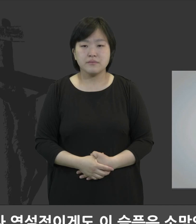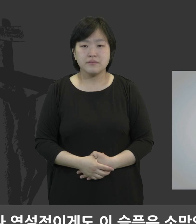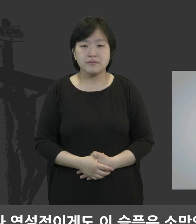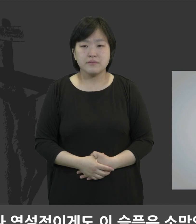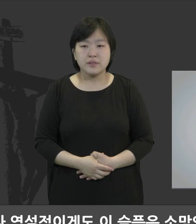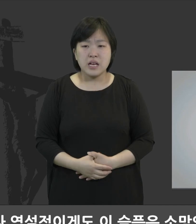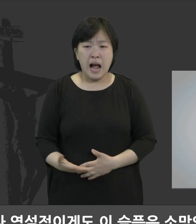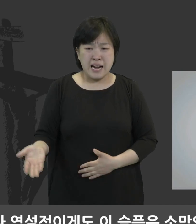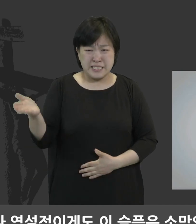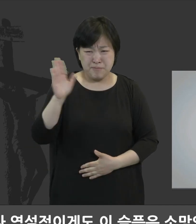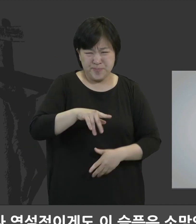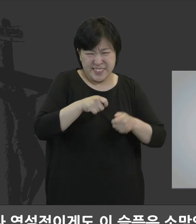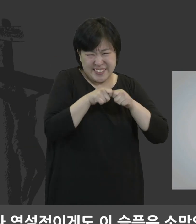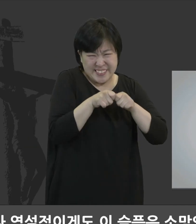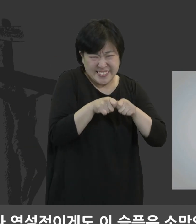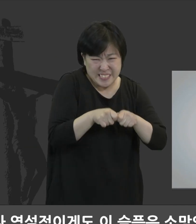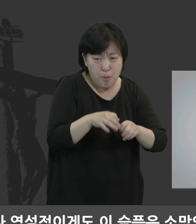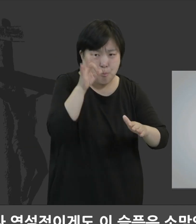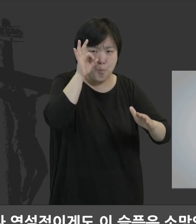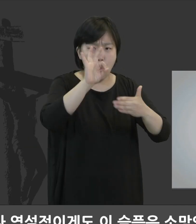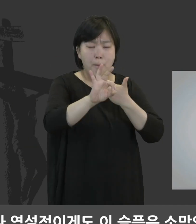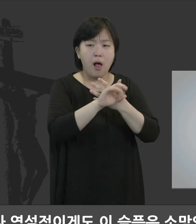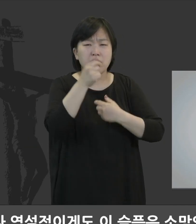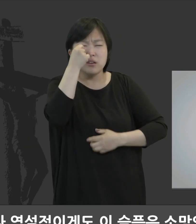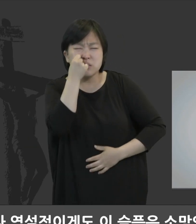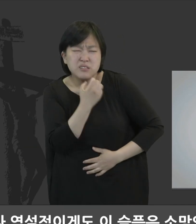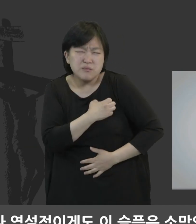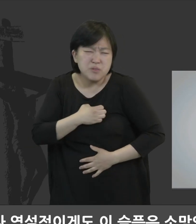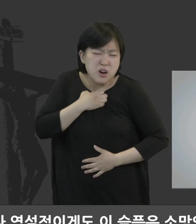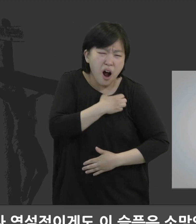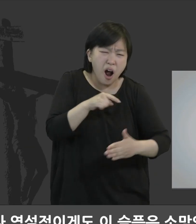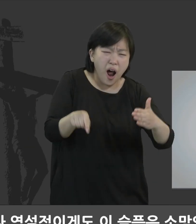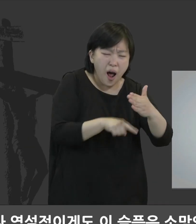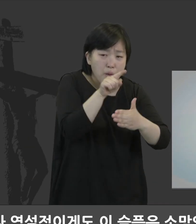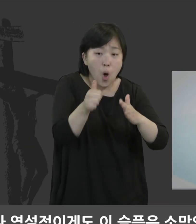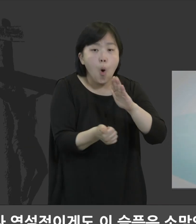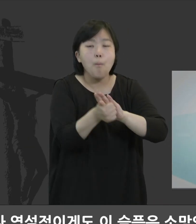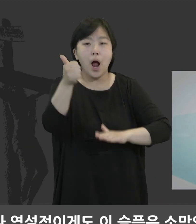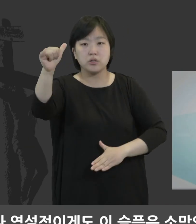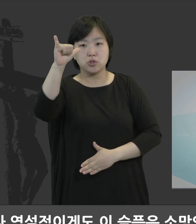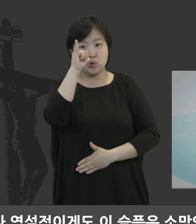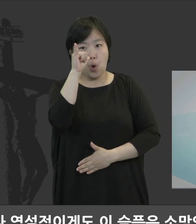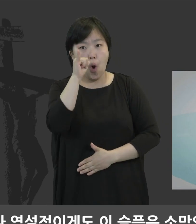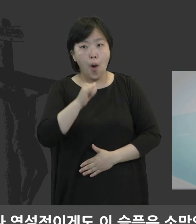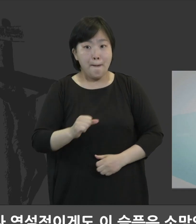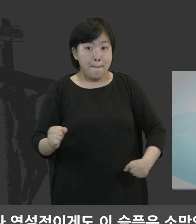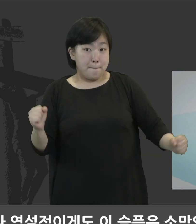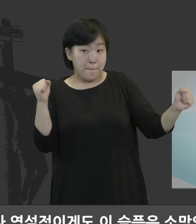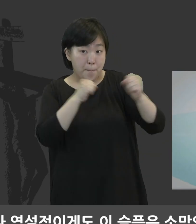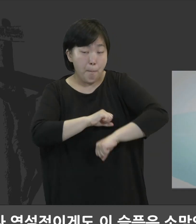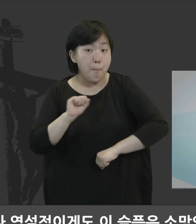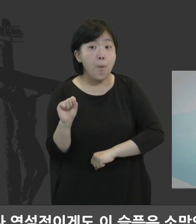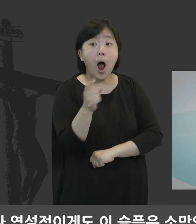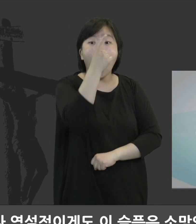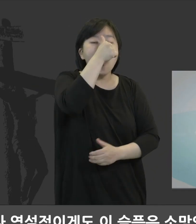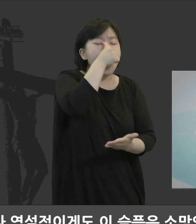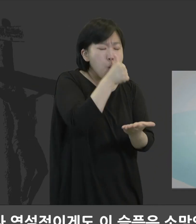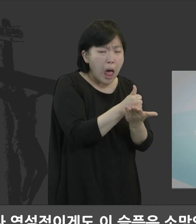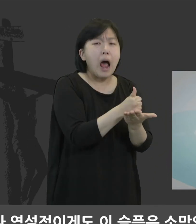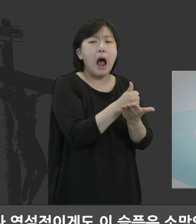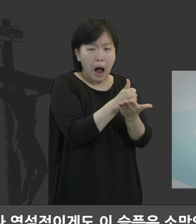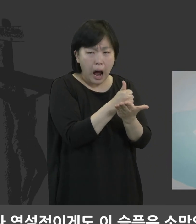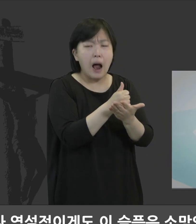그러나 역설적이게도 이 슬픔은 소망의 씨앗을 지니고 있습니다. 몰락의 원인이 죄 때문임을 깨닫기